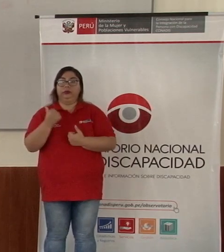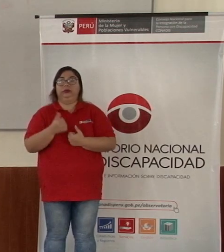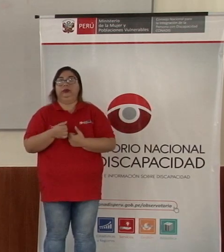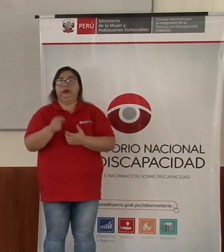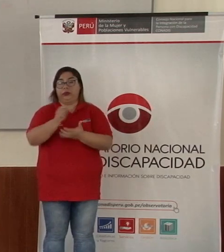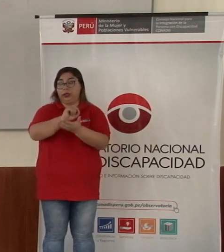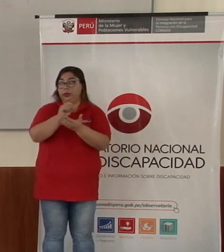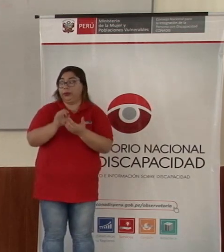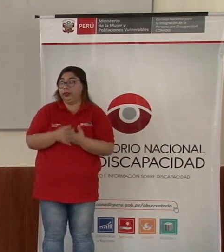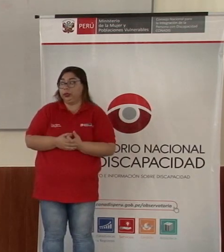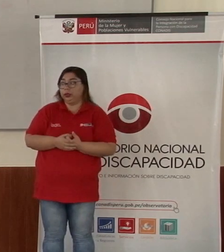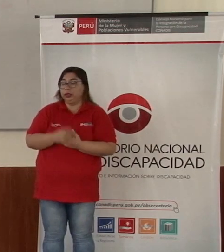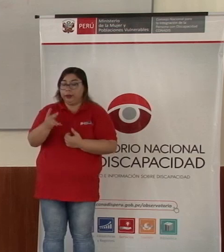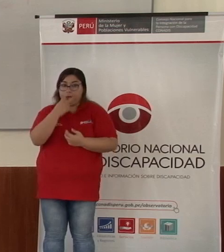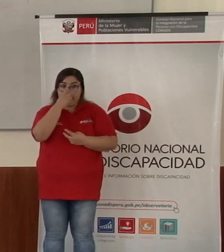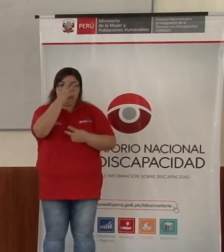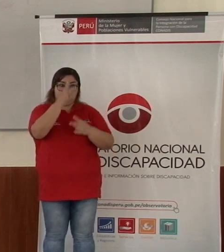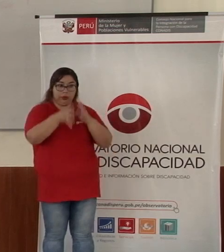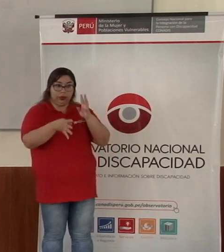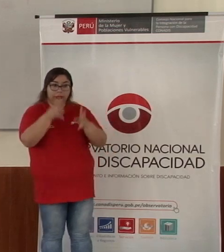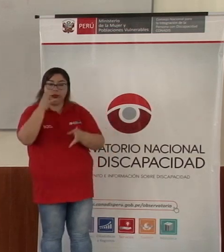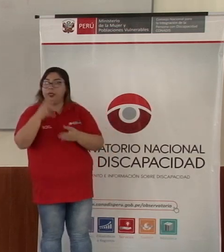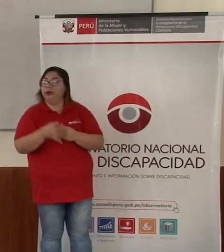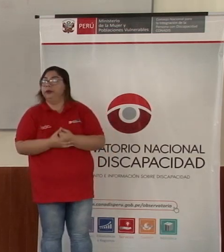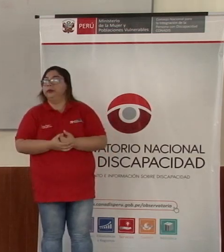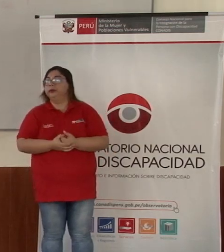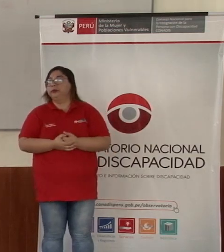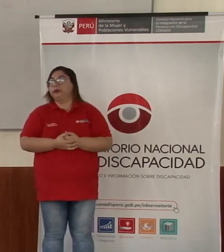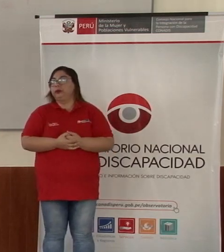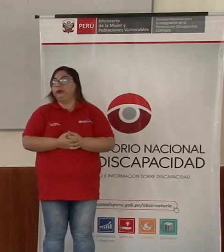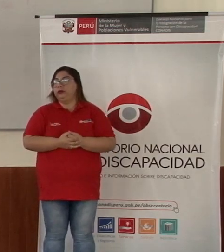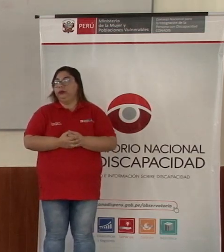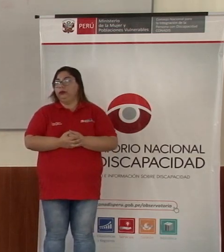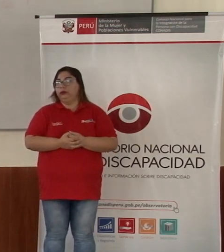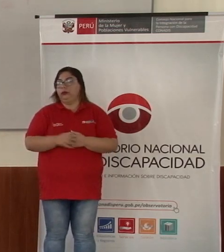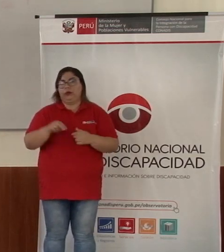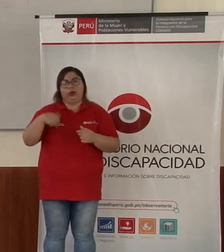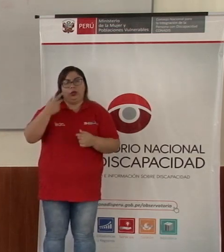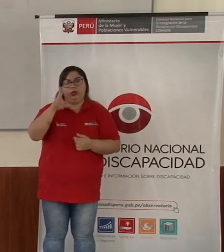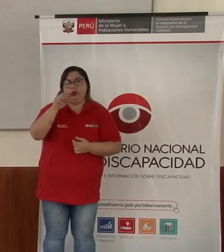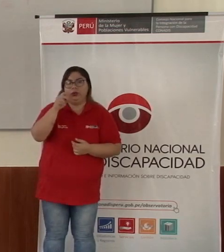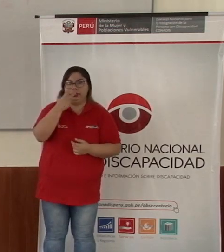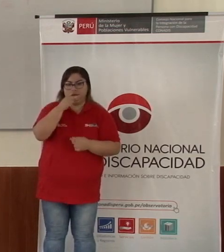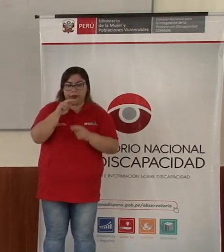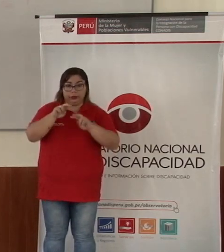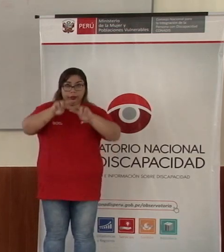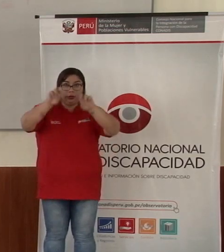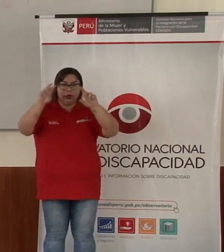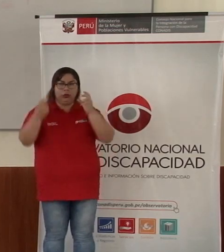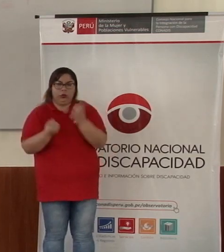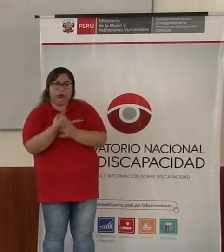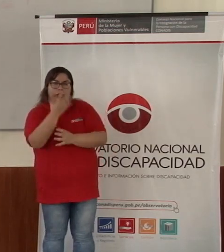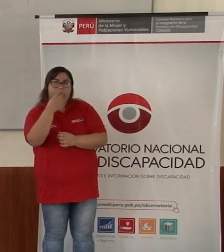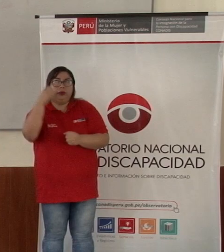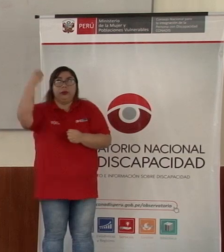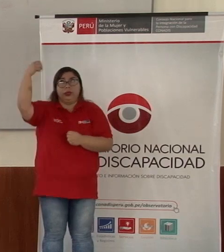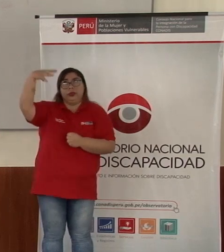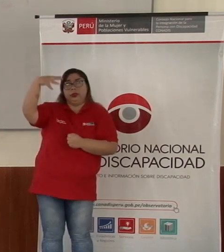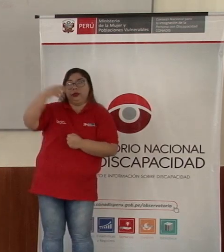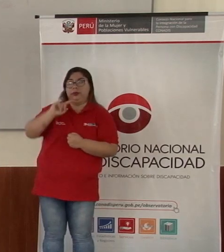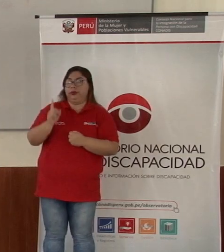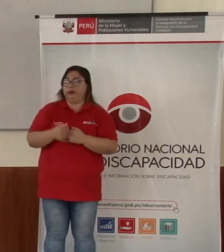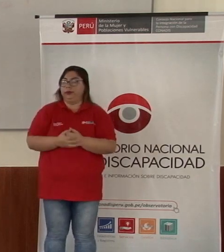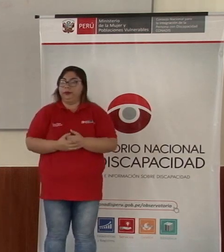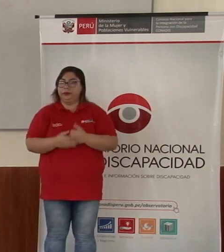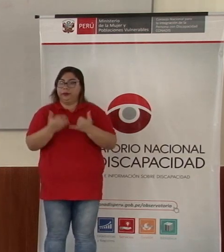incidir, para visualizarlo, ¿no? No está descubriendo nada nuevo bajo el sol,